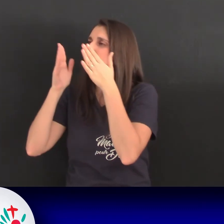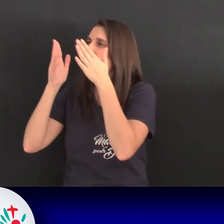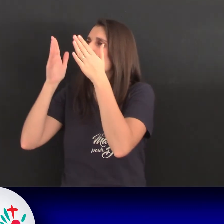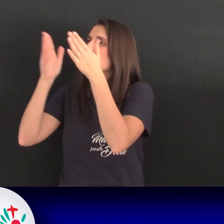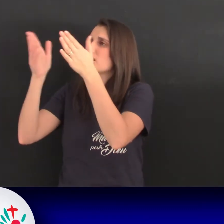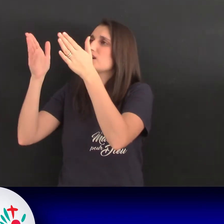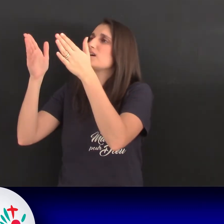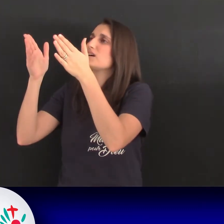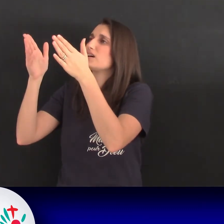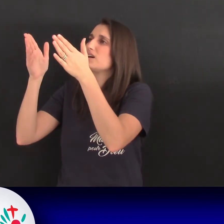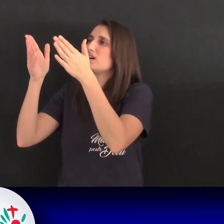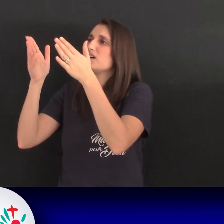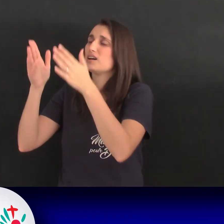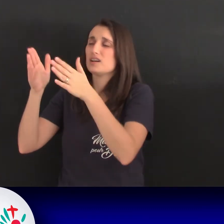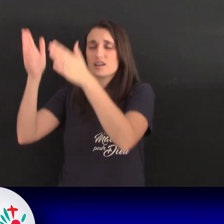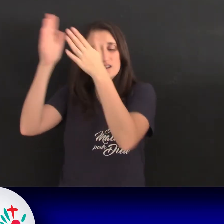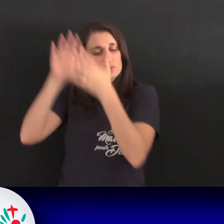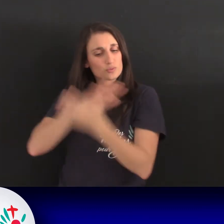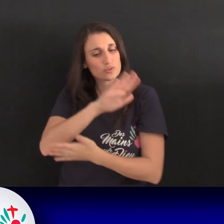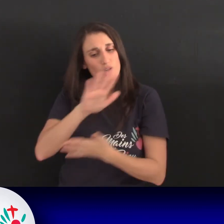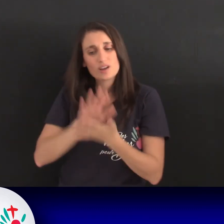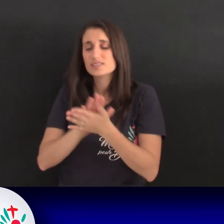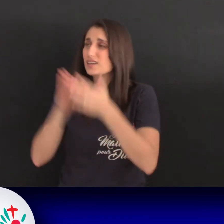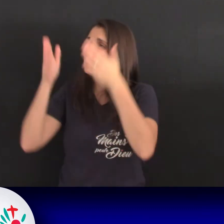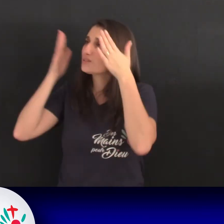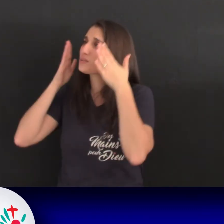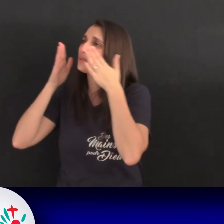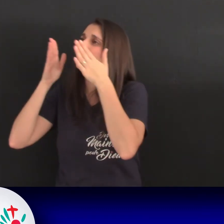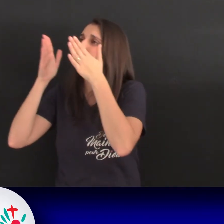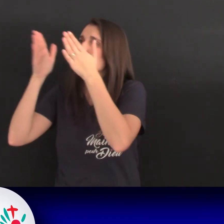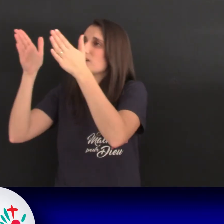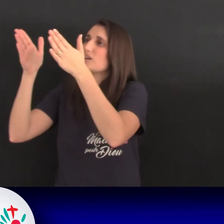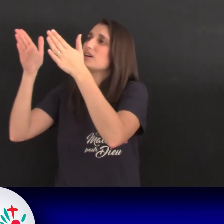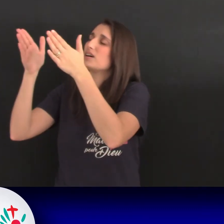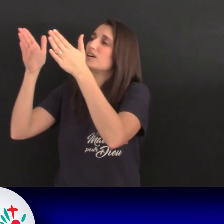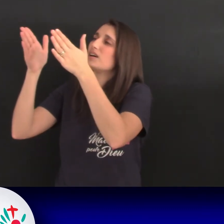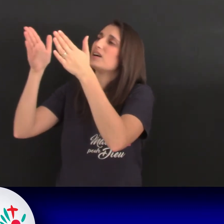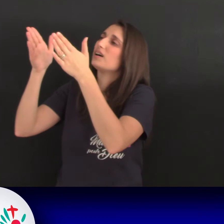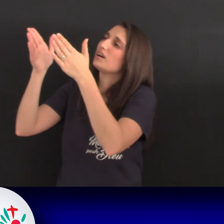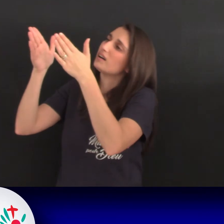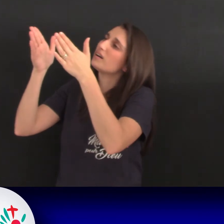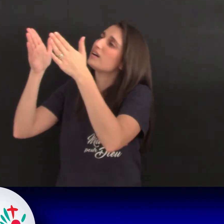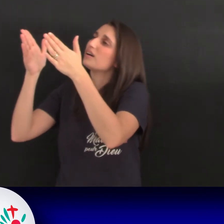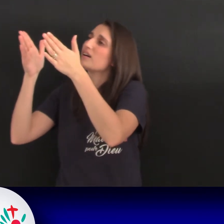centré sur toi, tout centré sur toi,